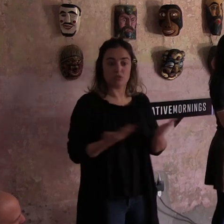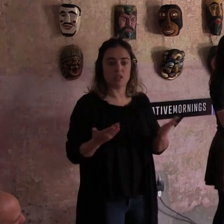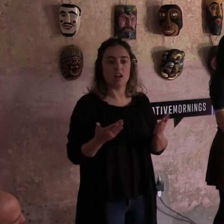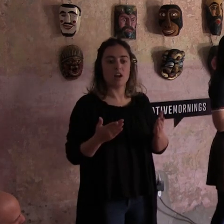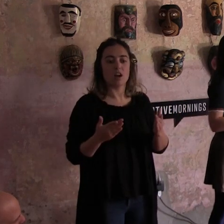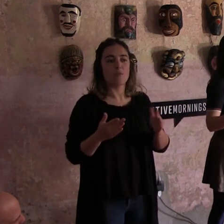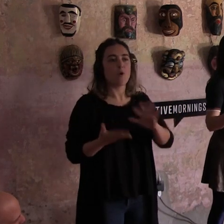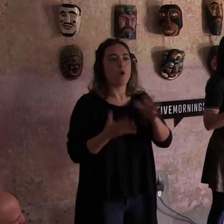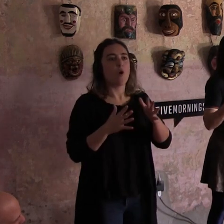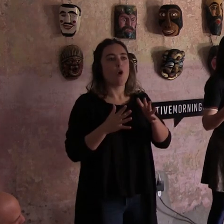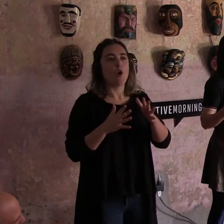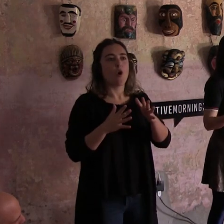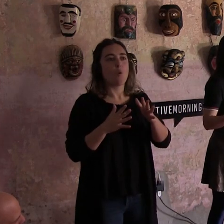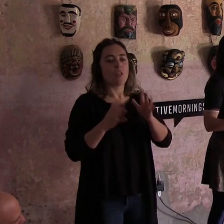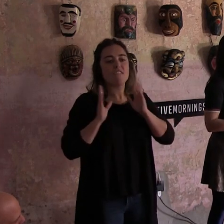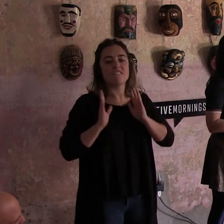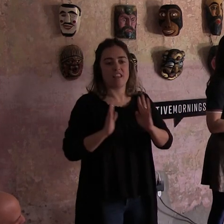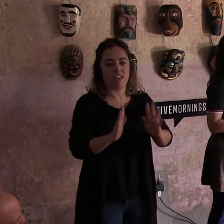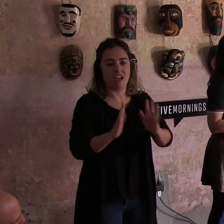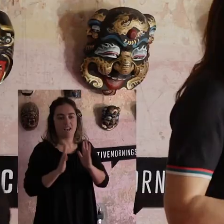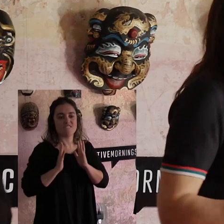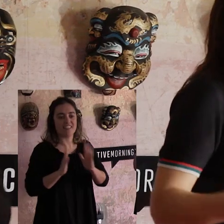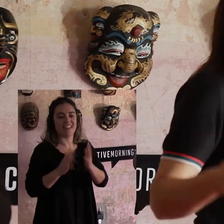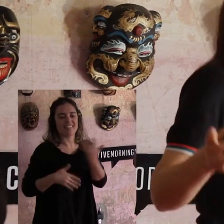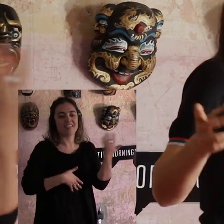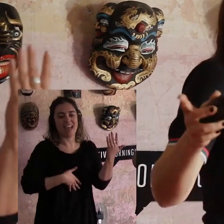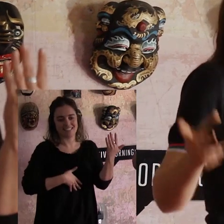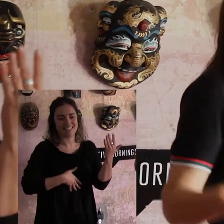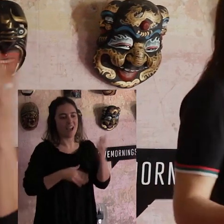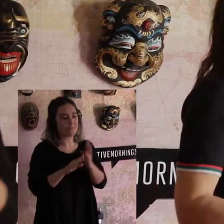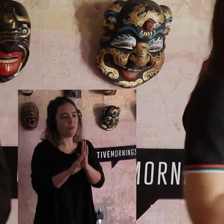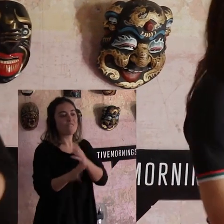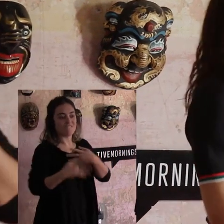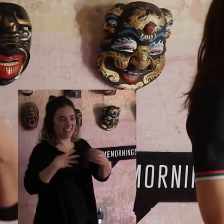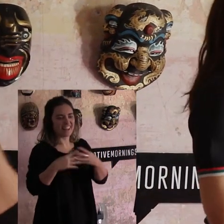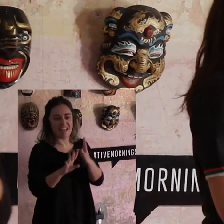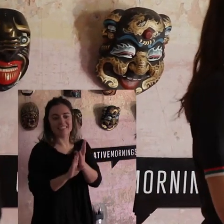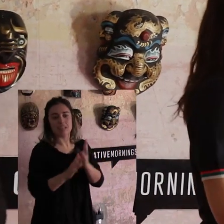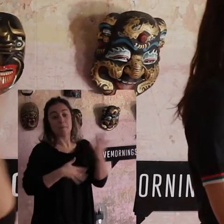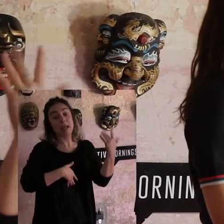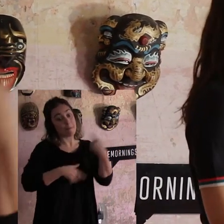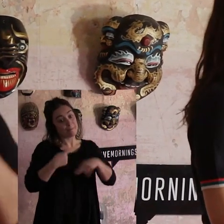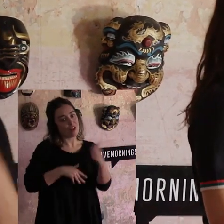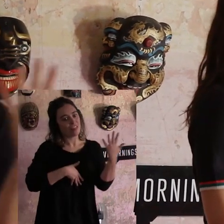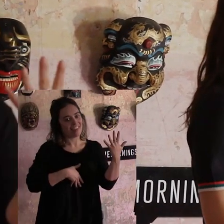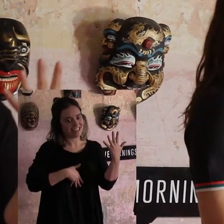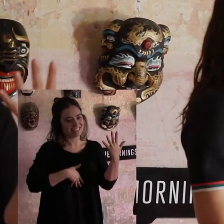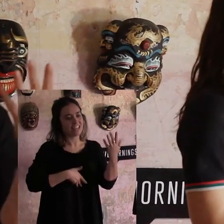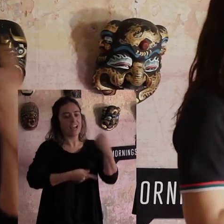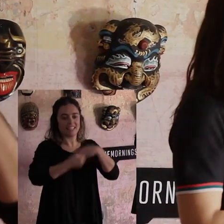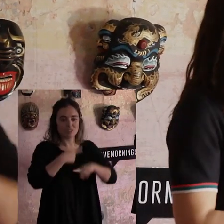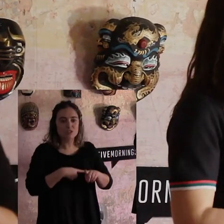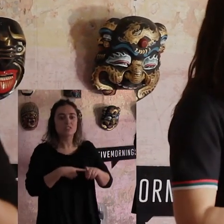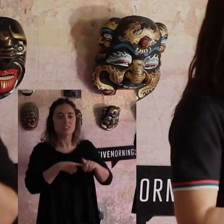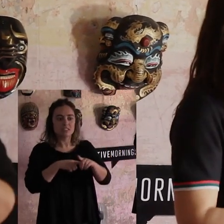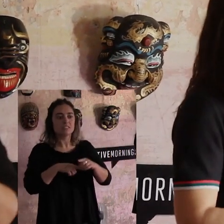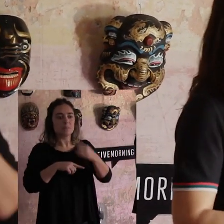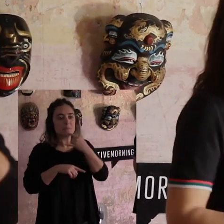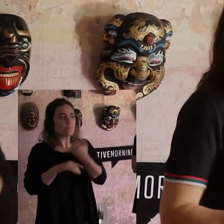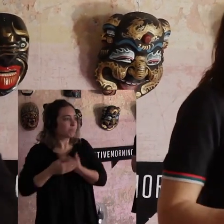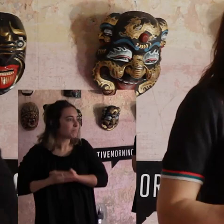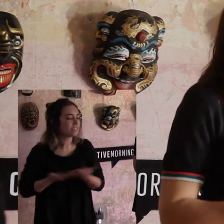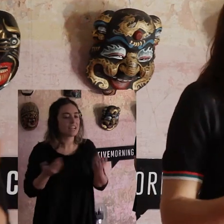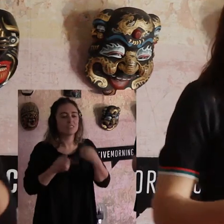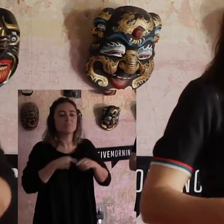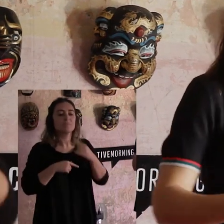grande del mundo de danza, y fue como ¡wow! Los premios, cómo van llegando. Por ejemplo, el violinista,